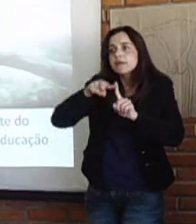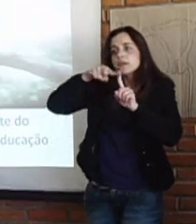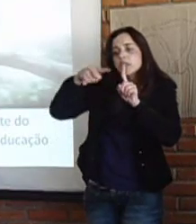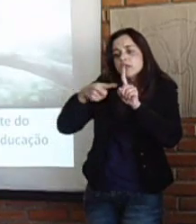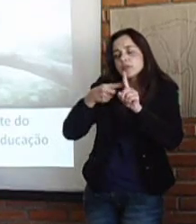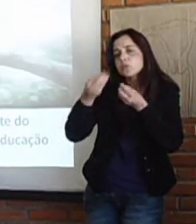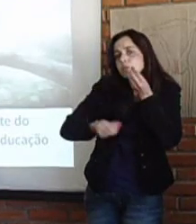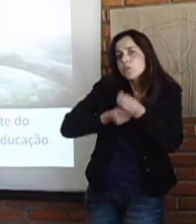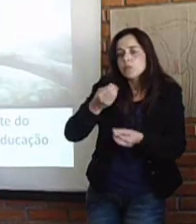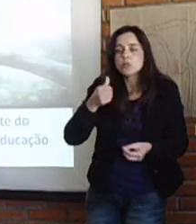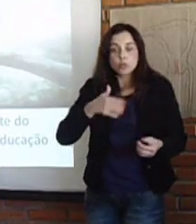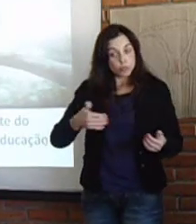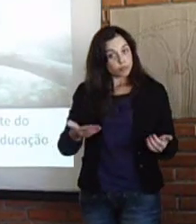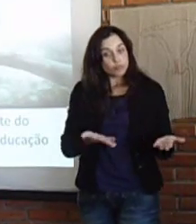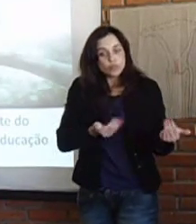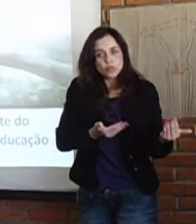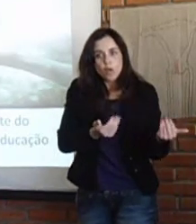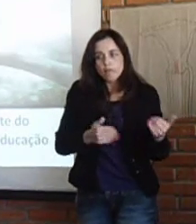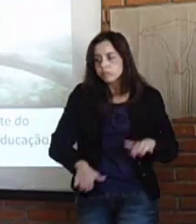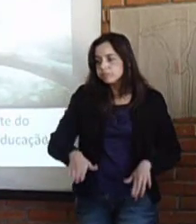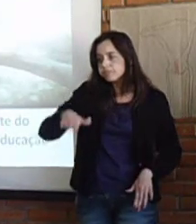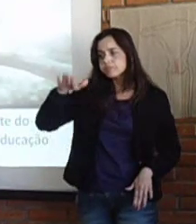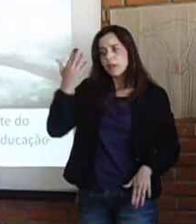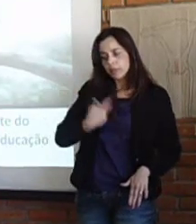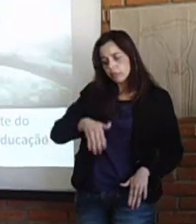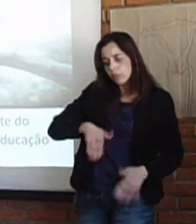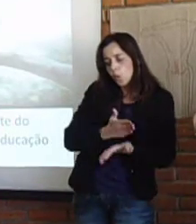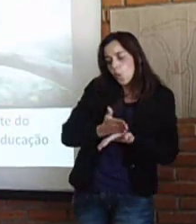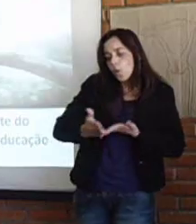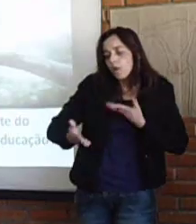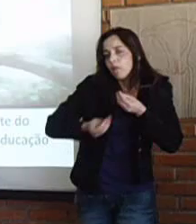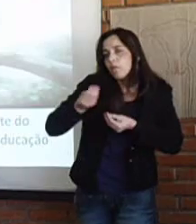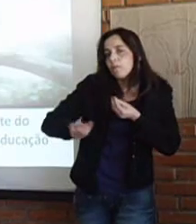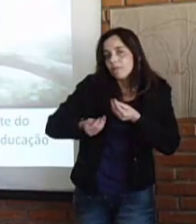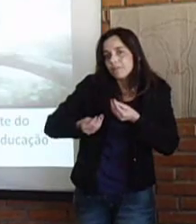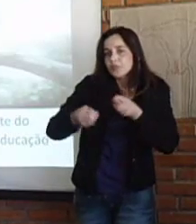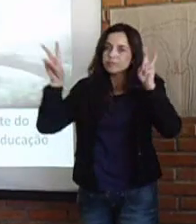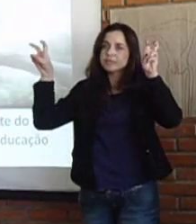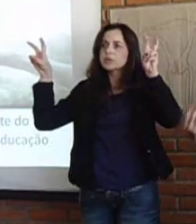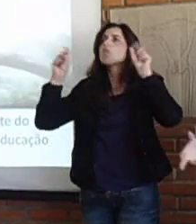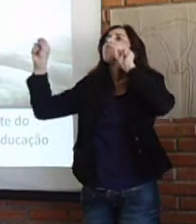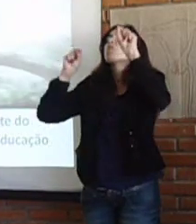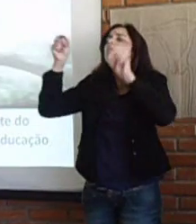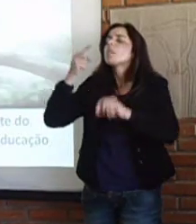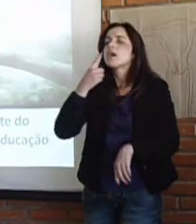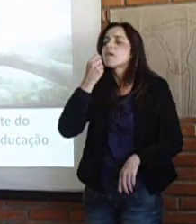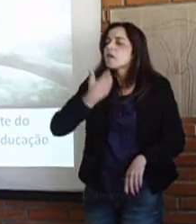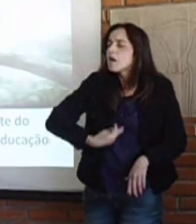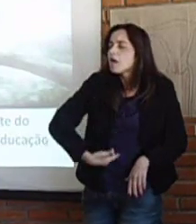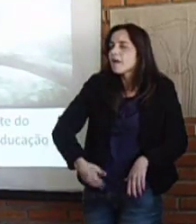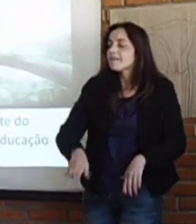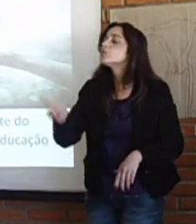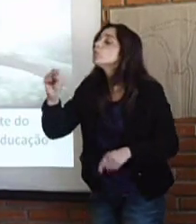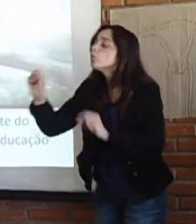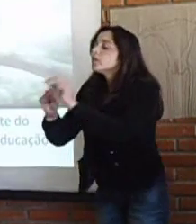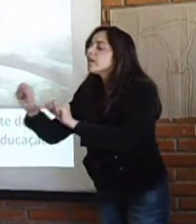puberdade. E então a gente apresentou da seguinte forma: o que é menstruação? E aí deixei que eles fossem dizendo, né, o que